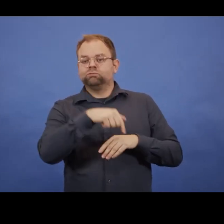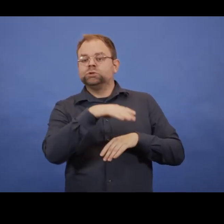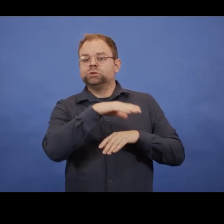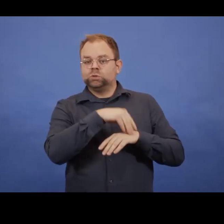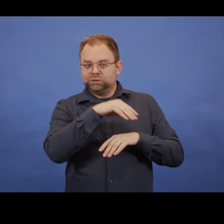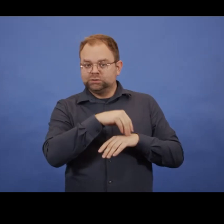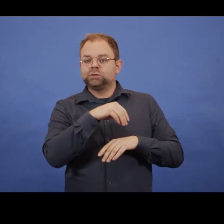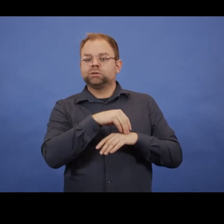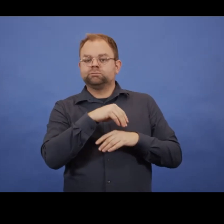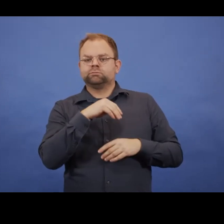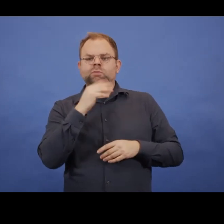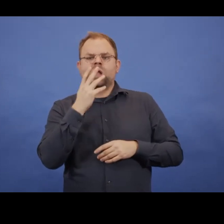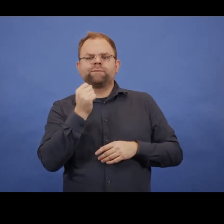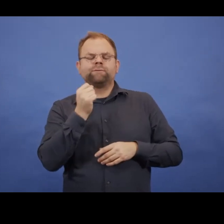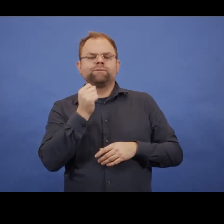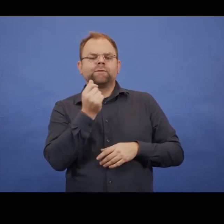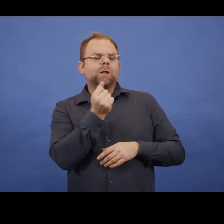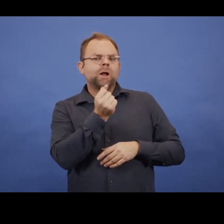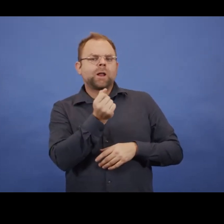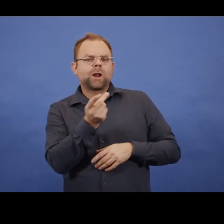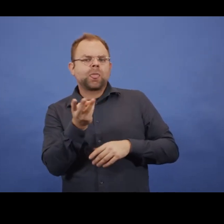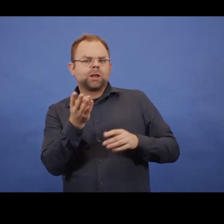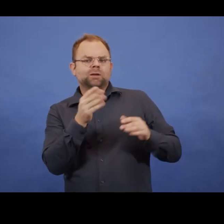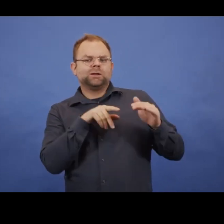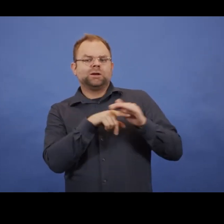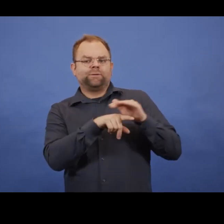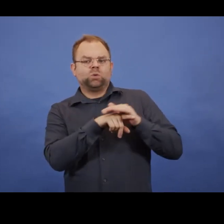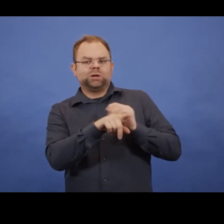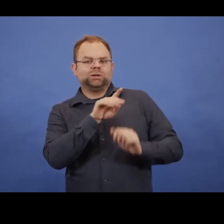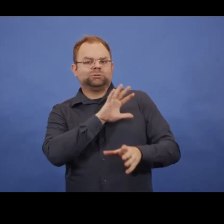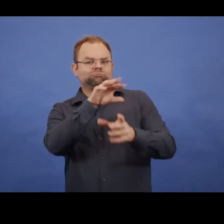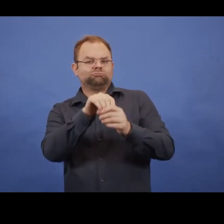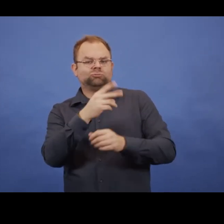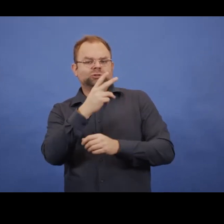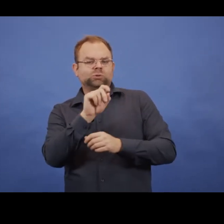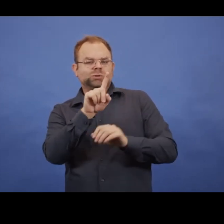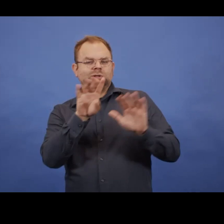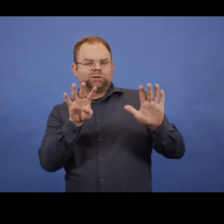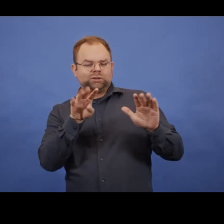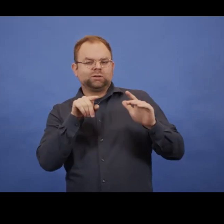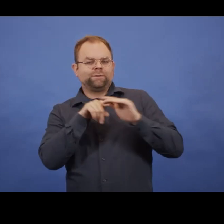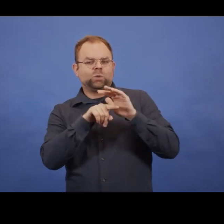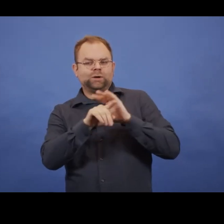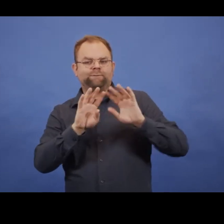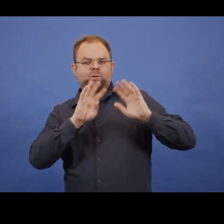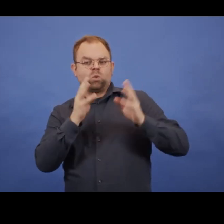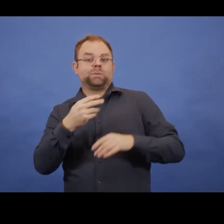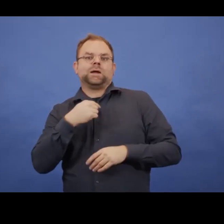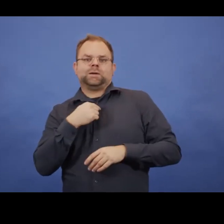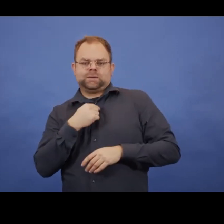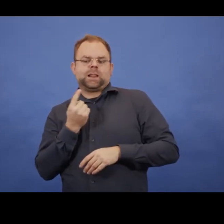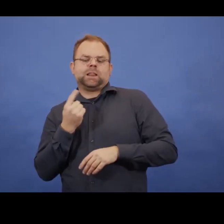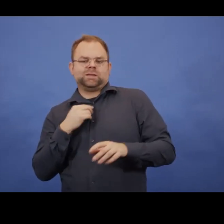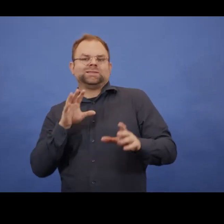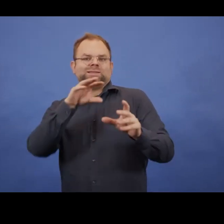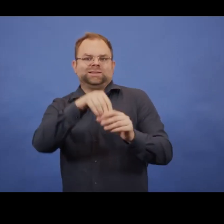que participé en el foro de 2019 y era muy